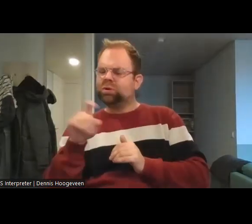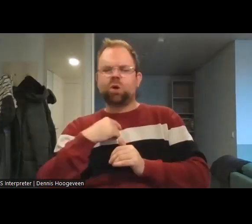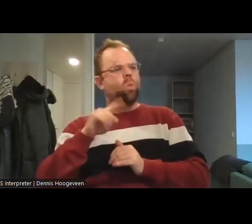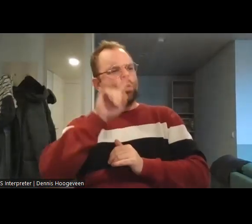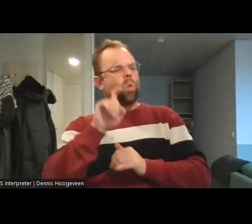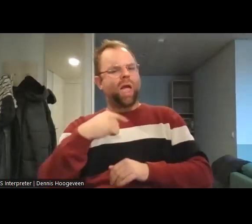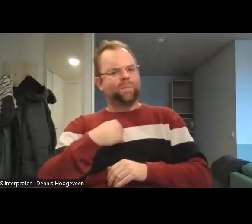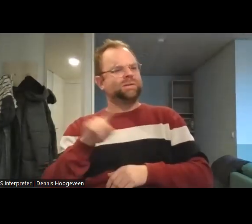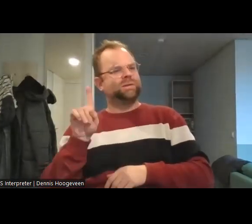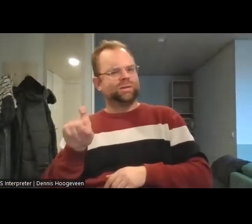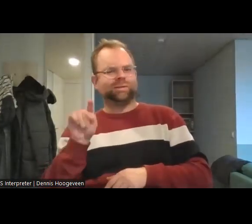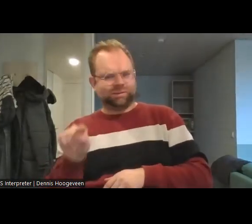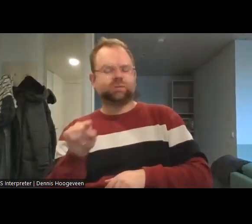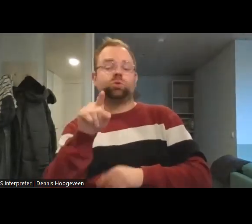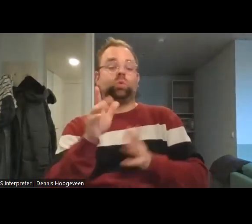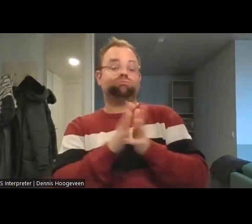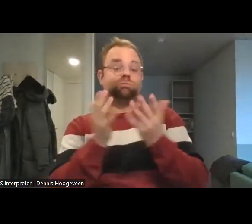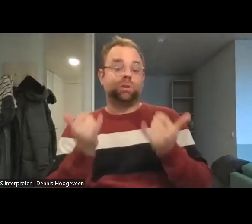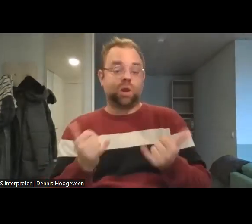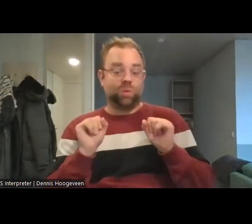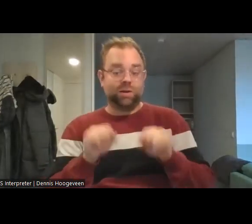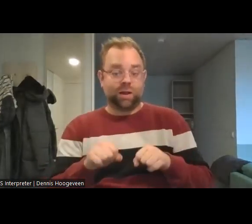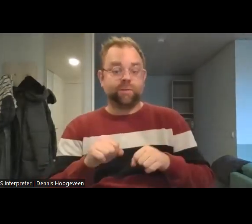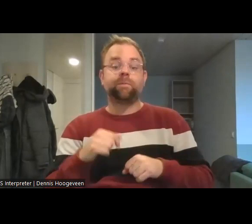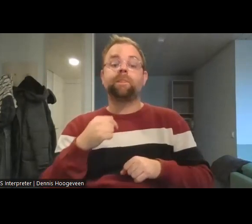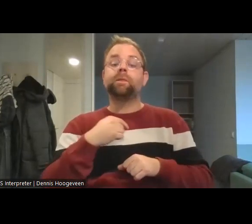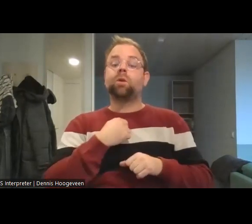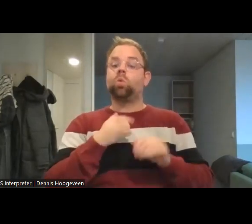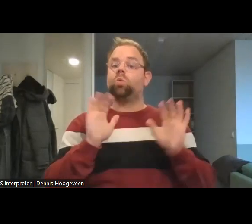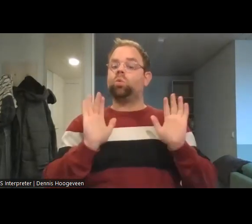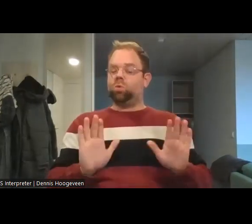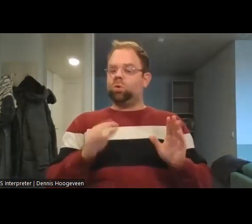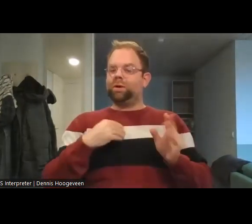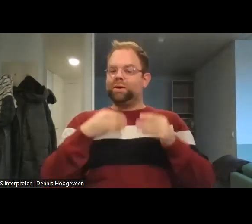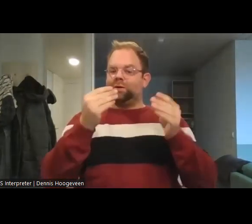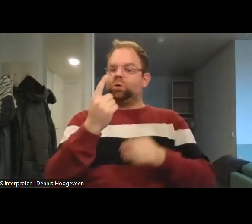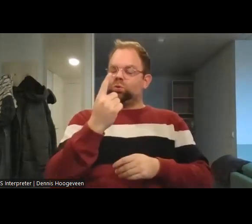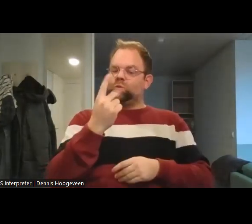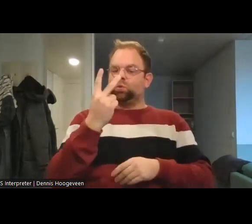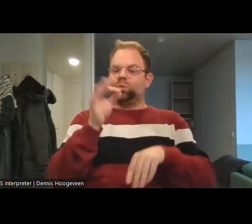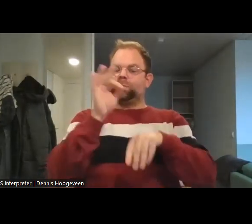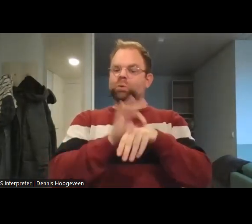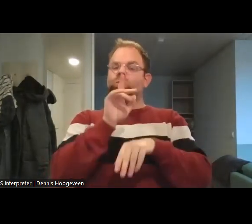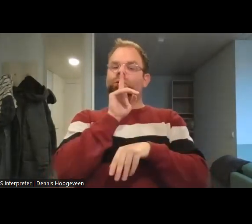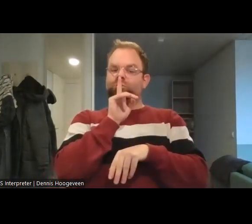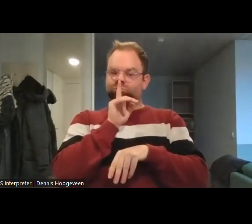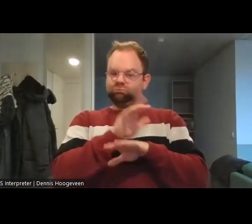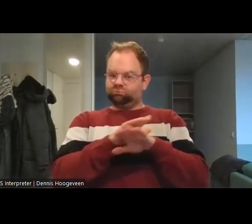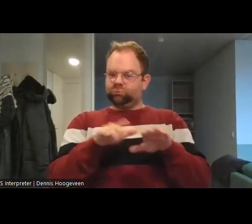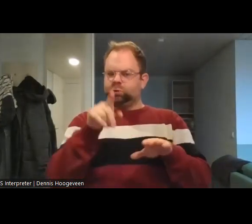votre main ou bien écrivez dans la section pour questions et réponses. Merci